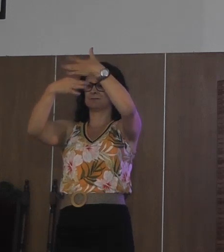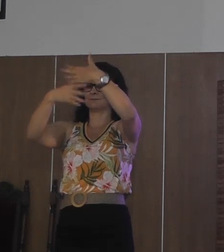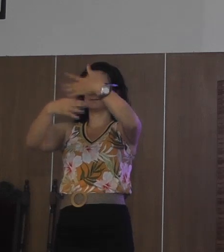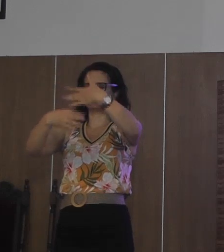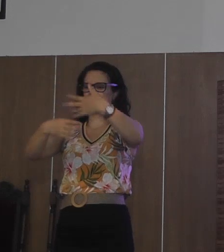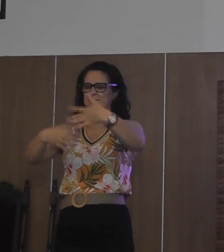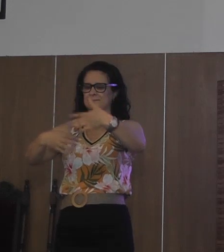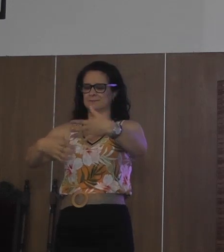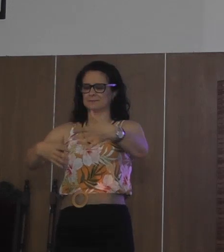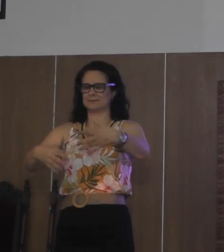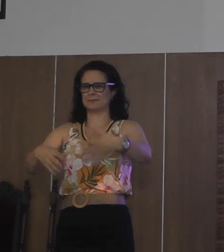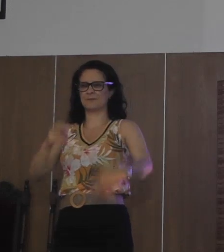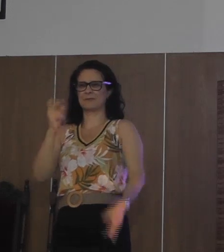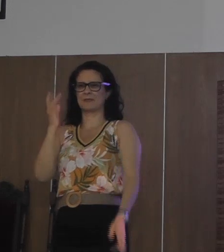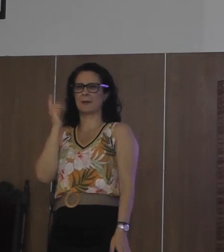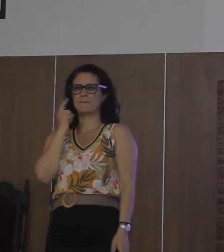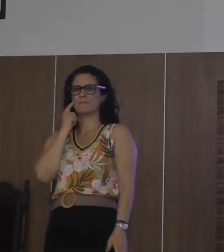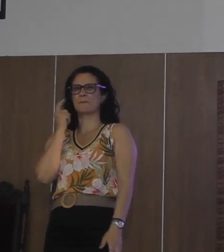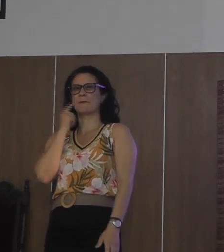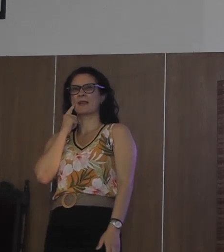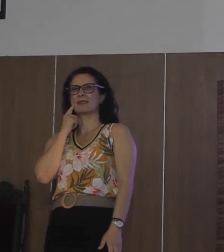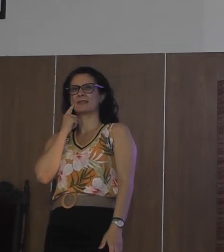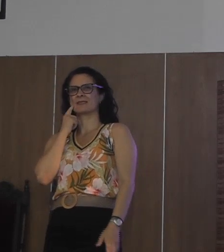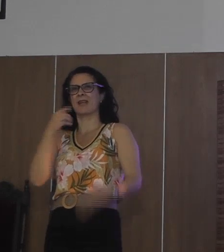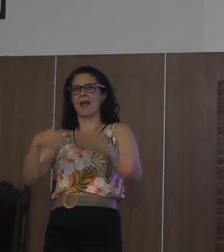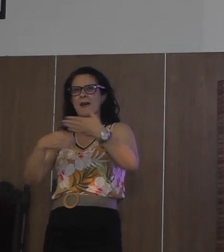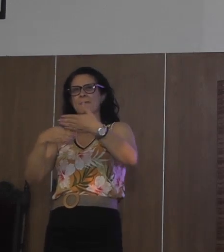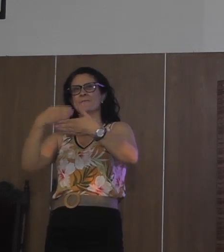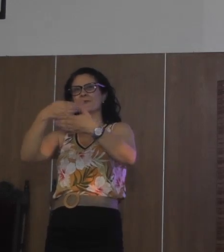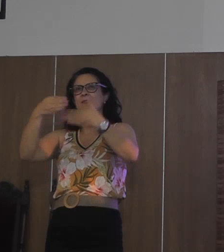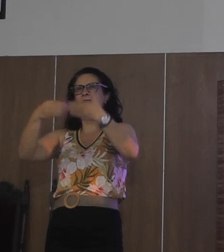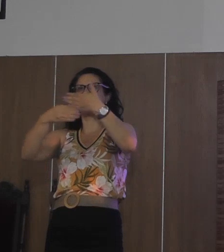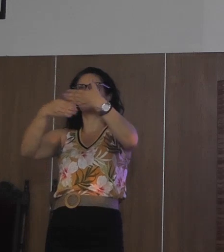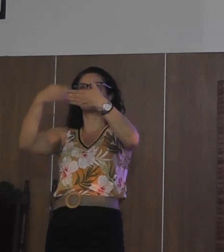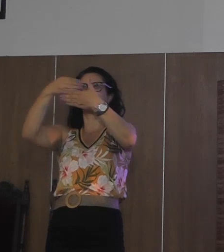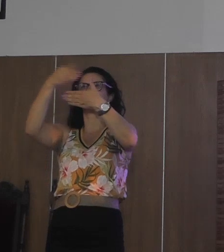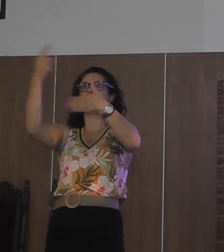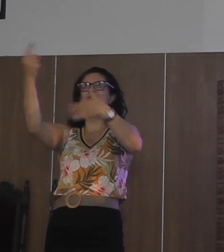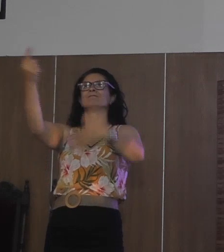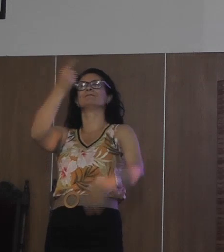enorme, em volta de uma cidade enorme, cair.